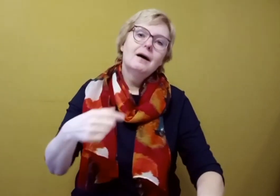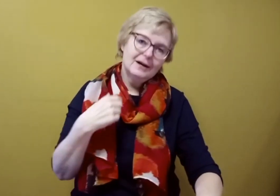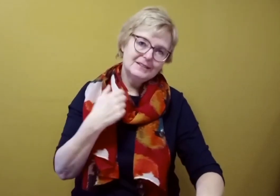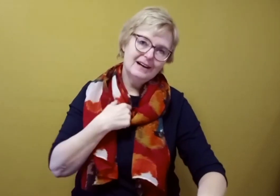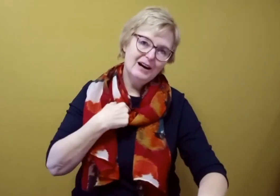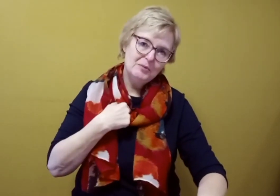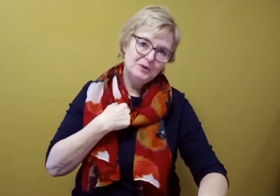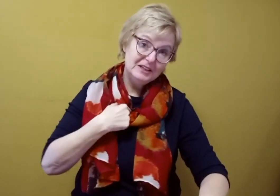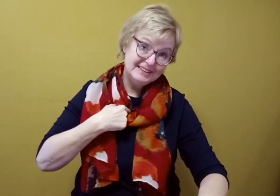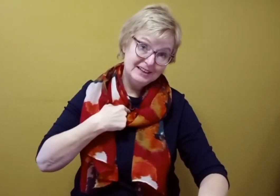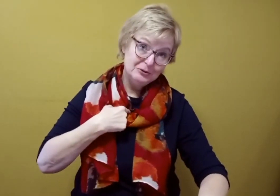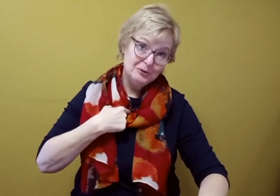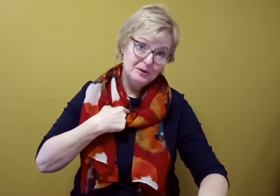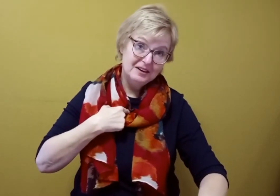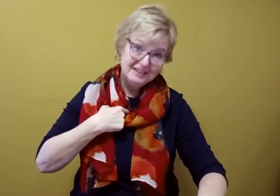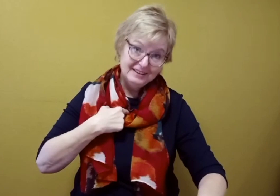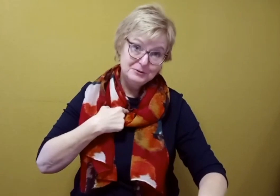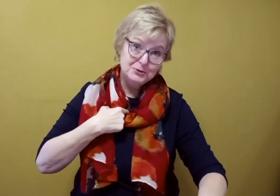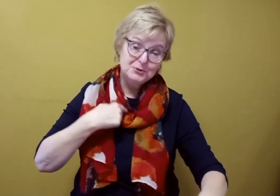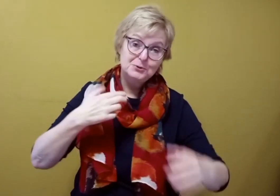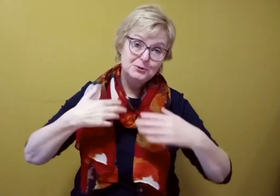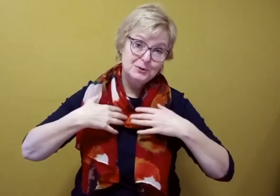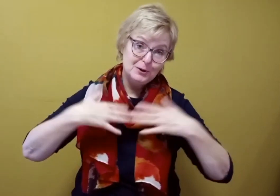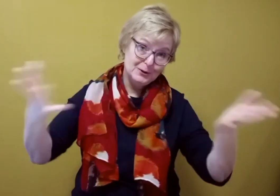Ach, da habe ich ja noch mal ganz schön Glück